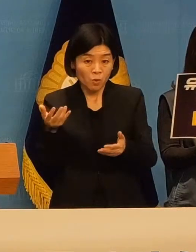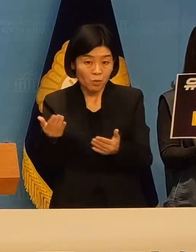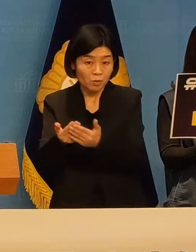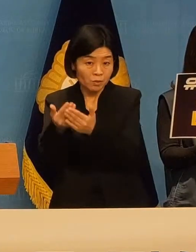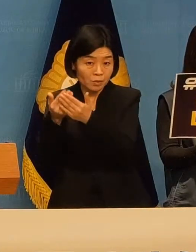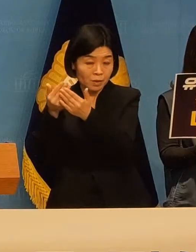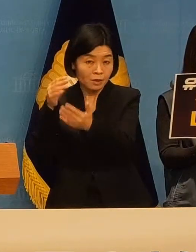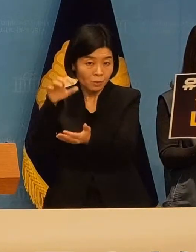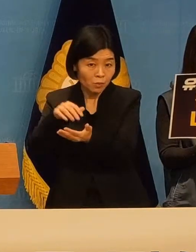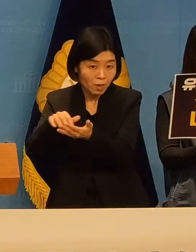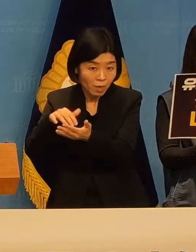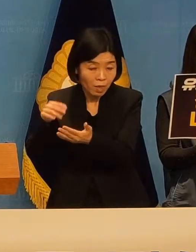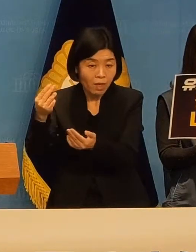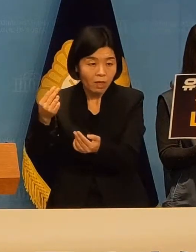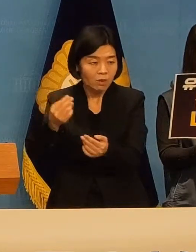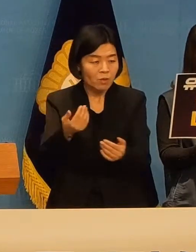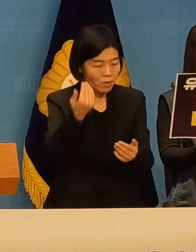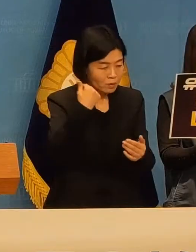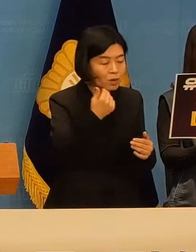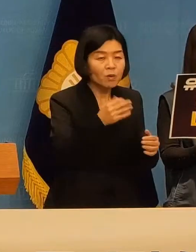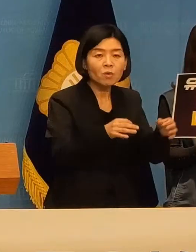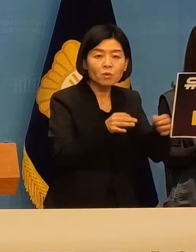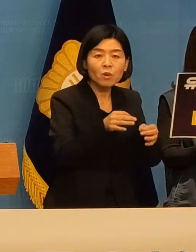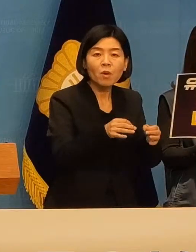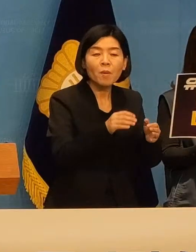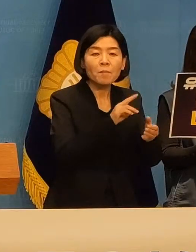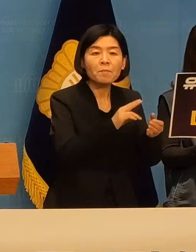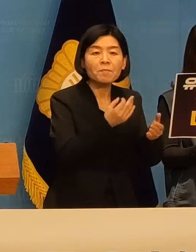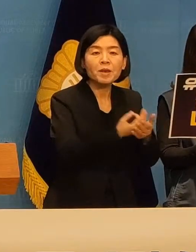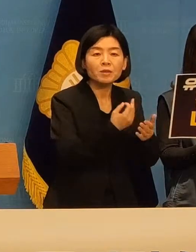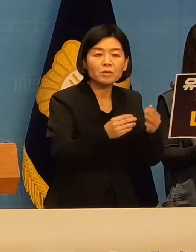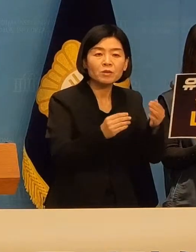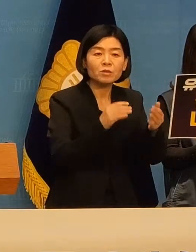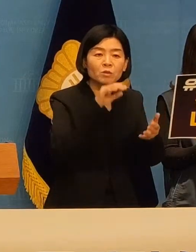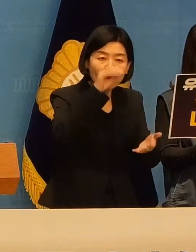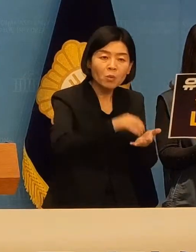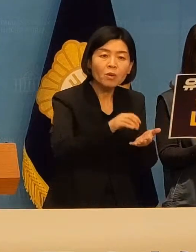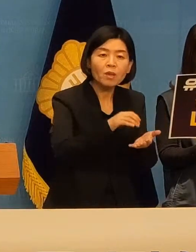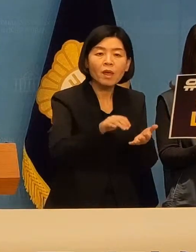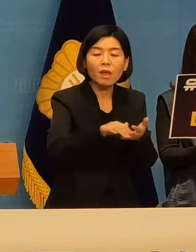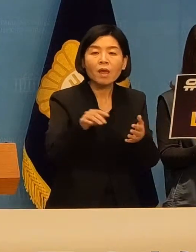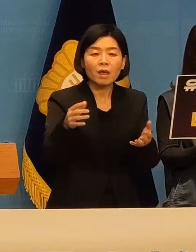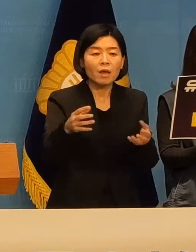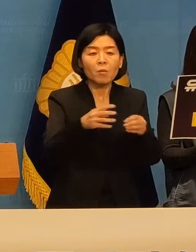통계, 기존 유통업의 매출 하락의 통계, 그 어디에서도 찾아볼 수 없다.